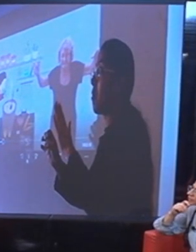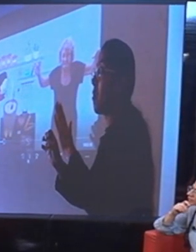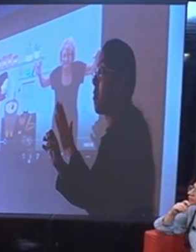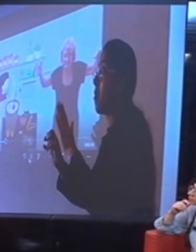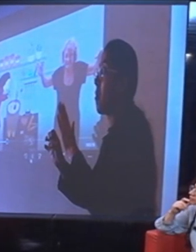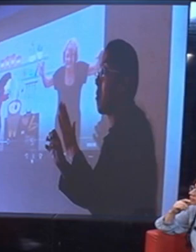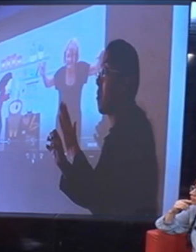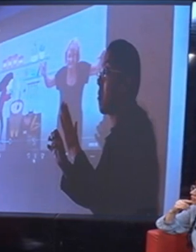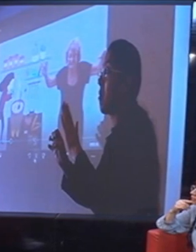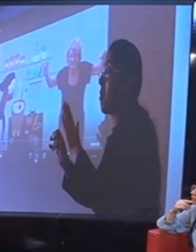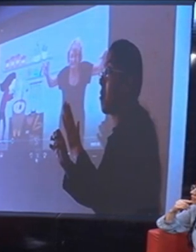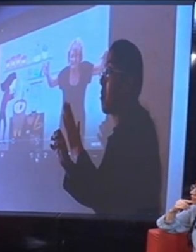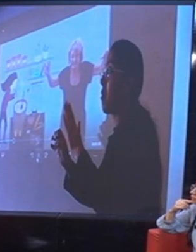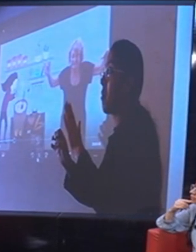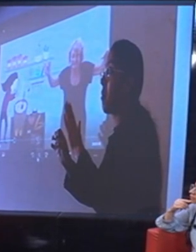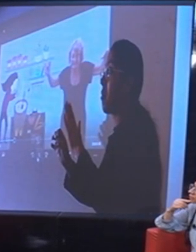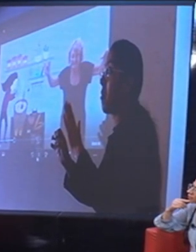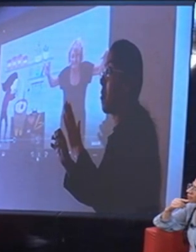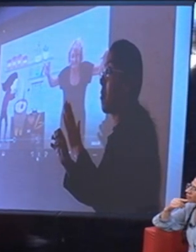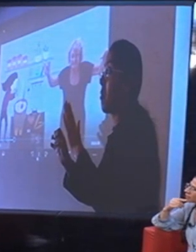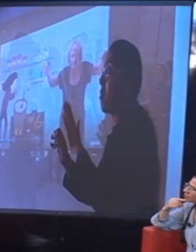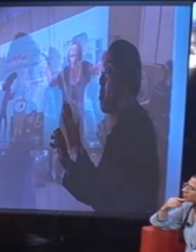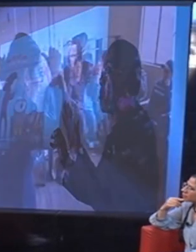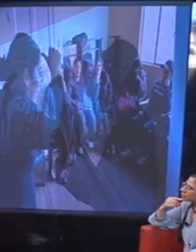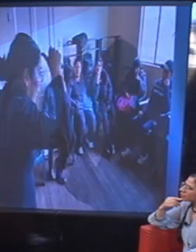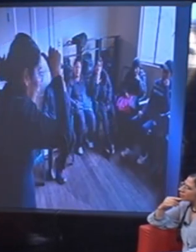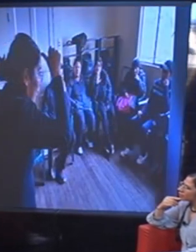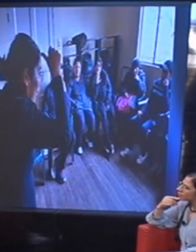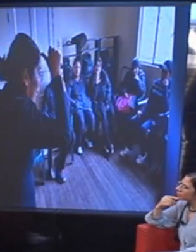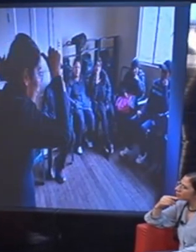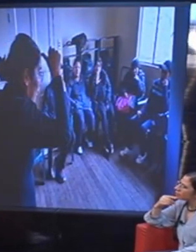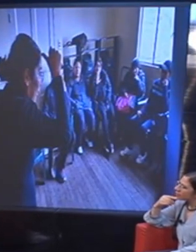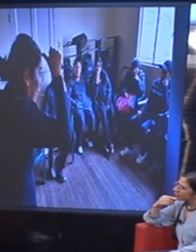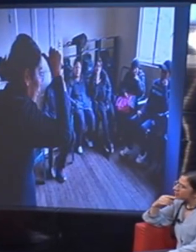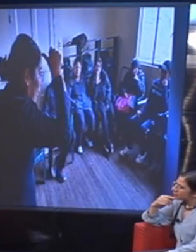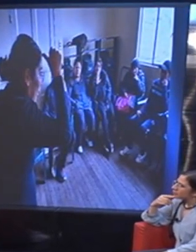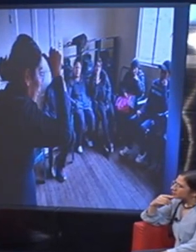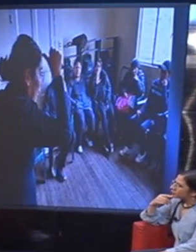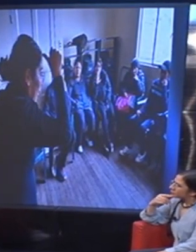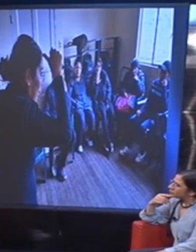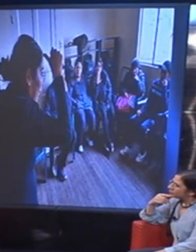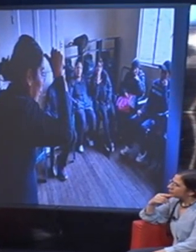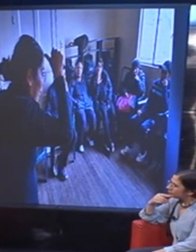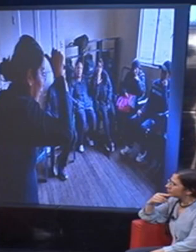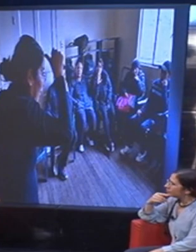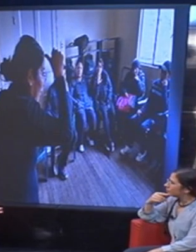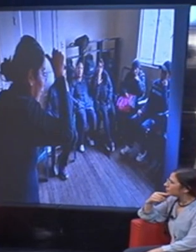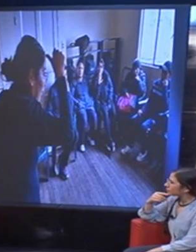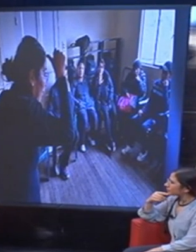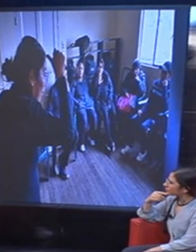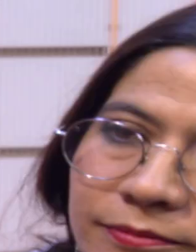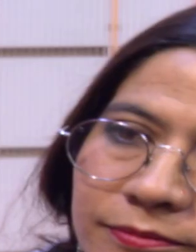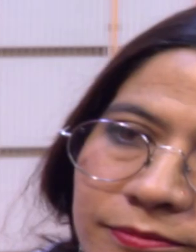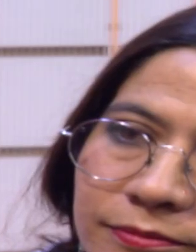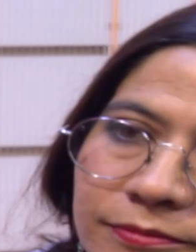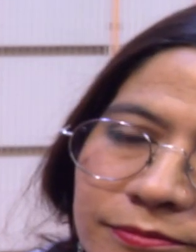que acompañan también su puesta en escena, su espectáculo, con esta disposición para un público que, como decíamos, no son discapacitados, son personas